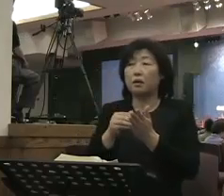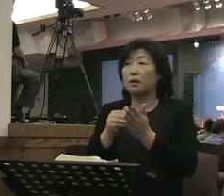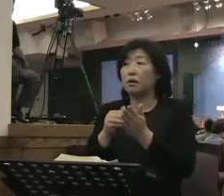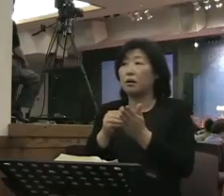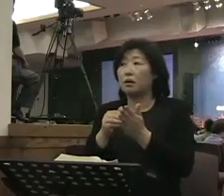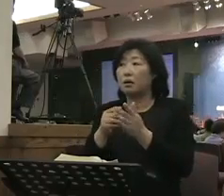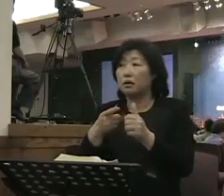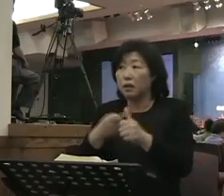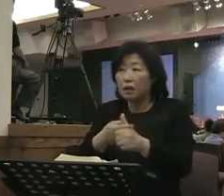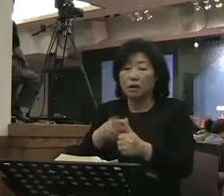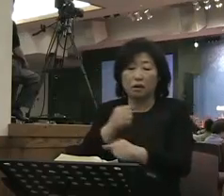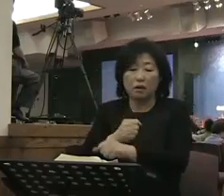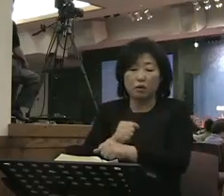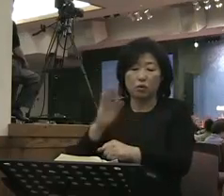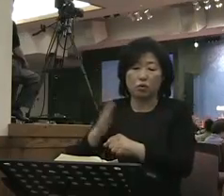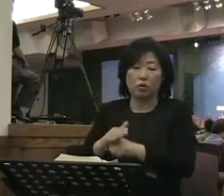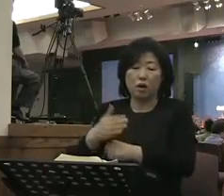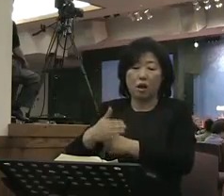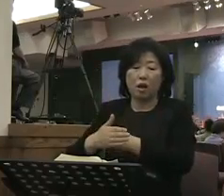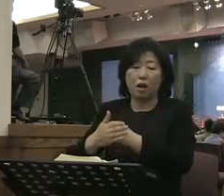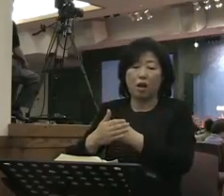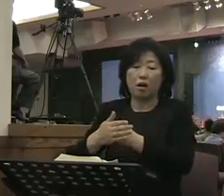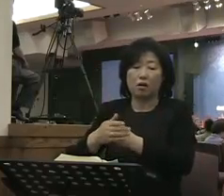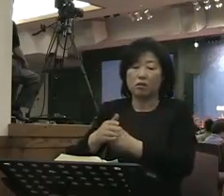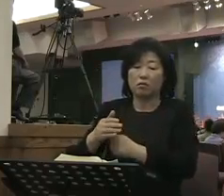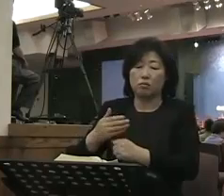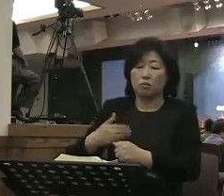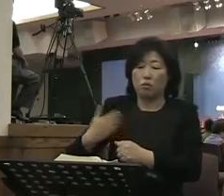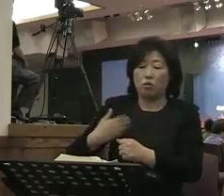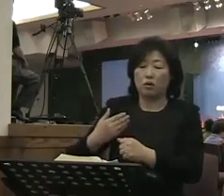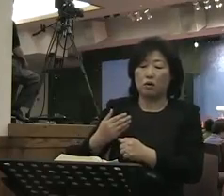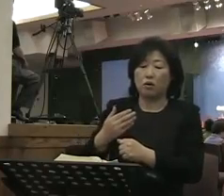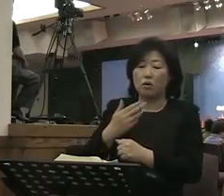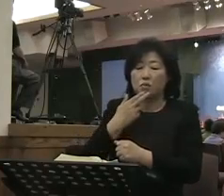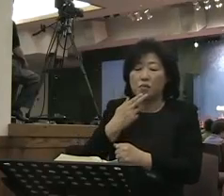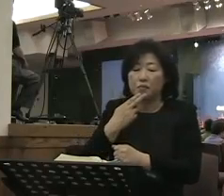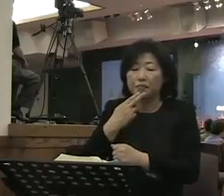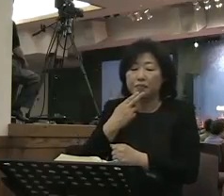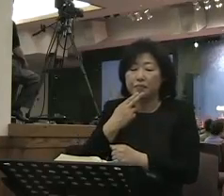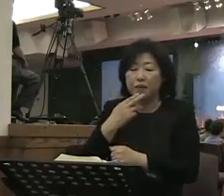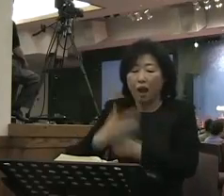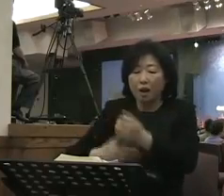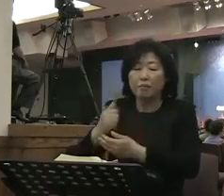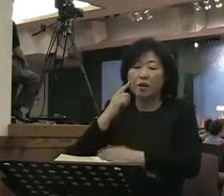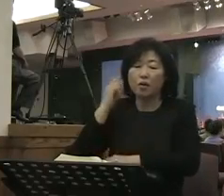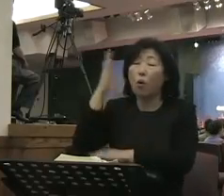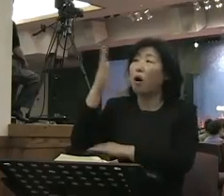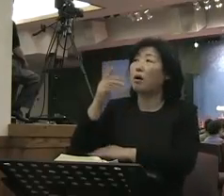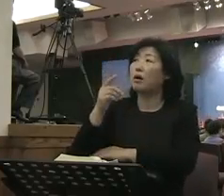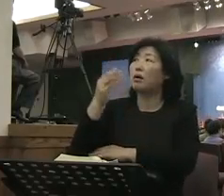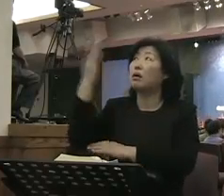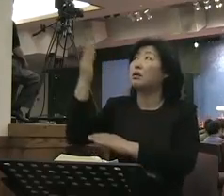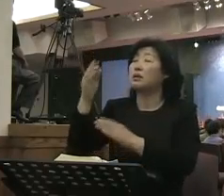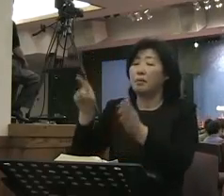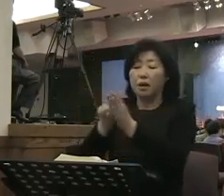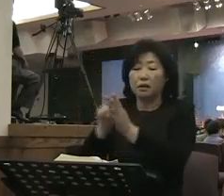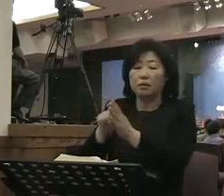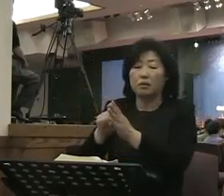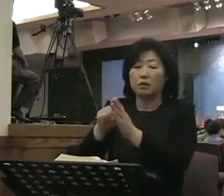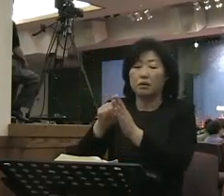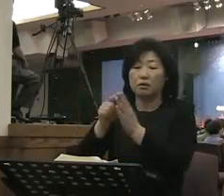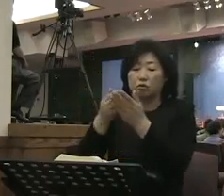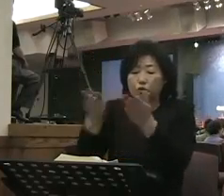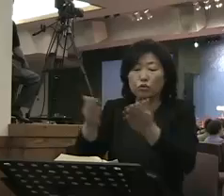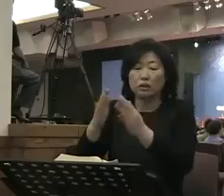보이셨다고 말씀을 하십니다. 이것을 모를 리가 없었을 것입니다. 하나님의 영광을 당신의 백성들에게